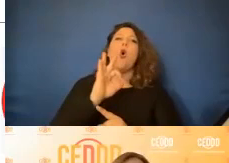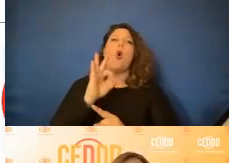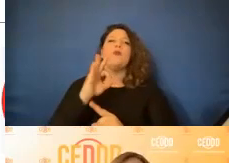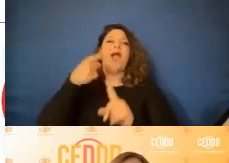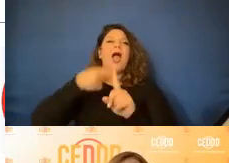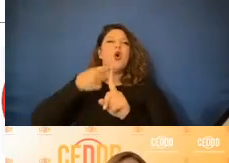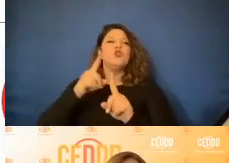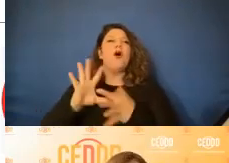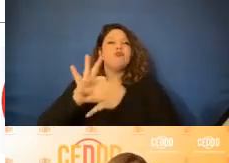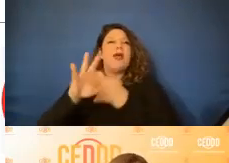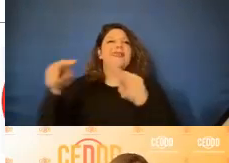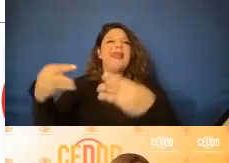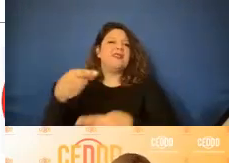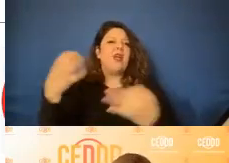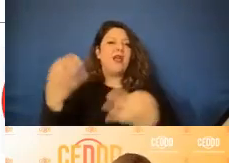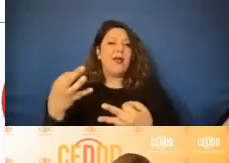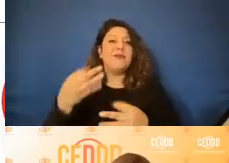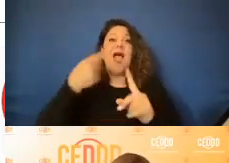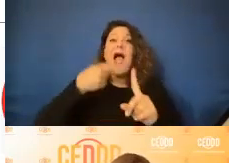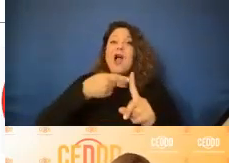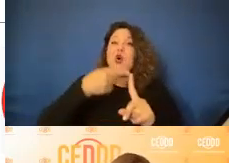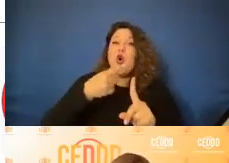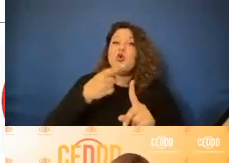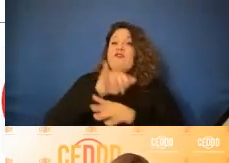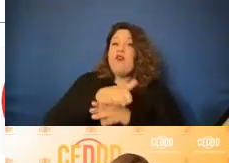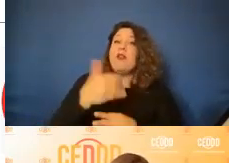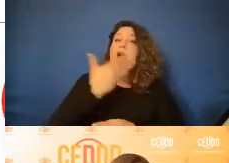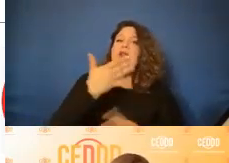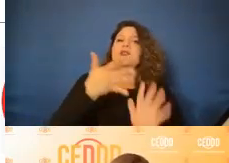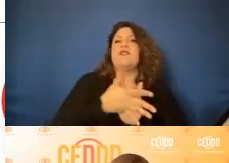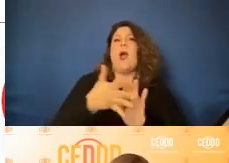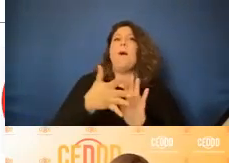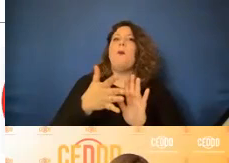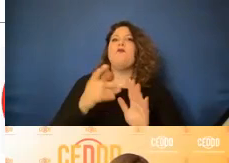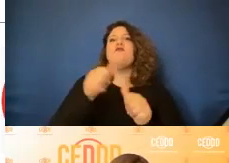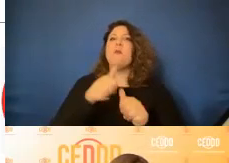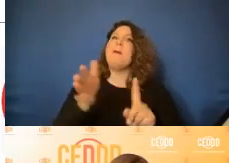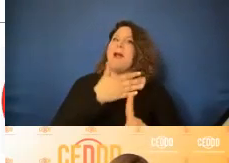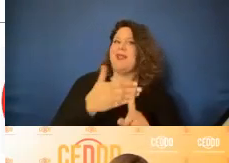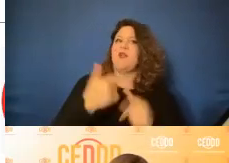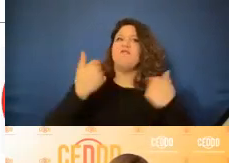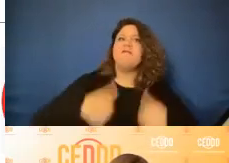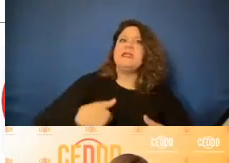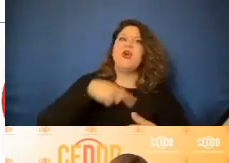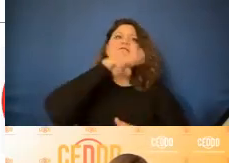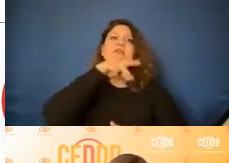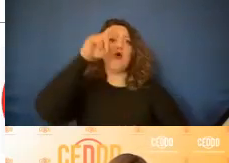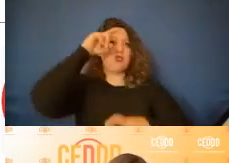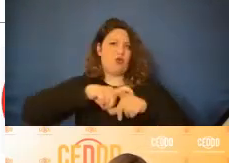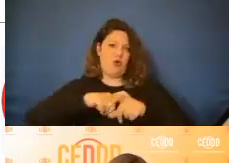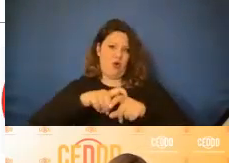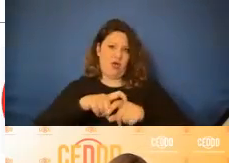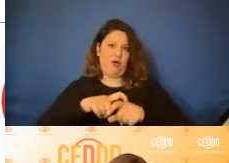acoso escolar es una forma de maltrato, ya sea físico, verbal o psicológico. Este maltrato lo